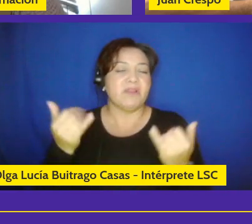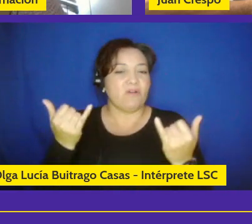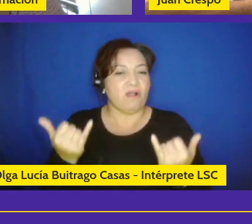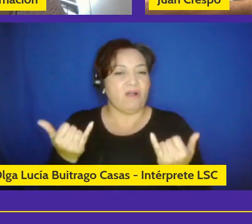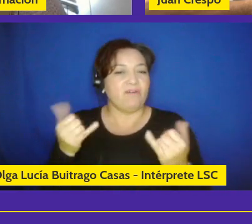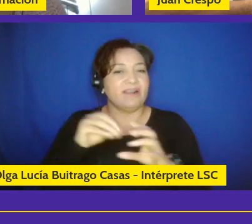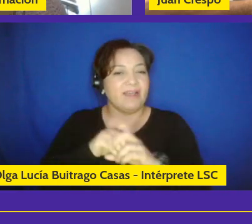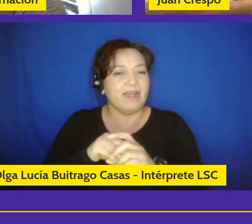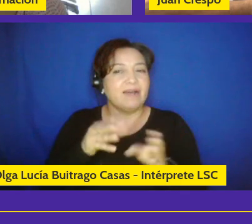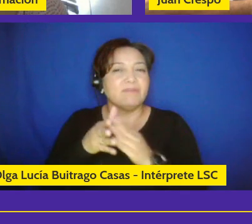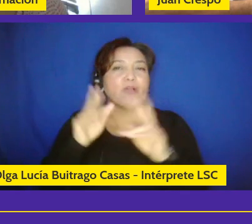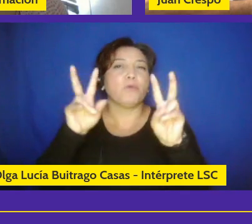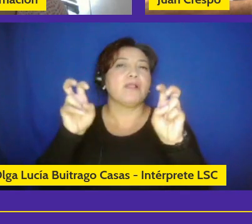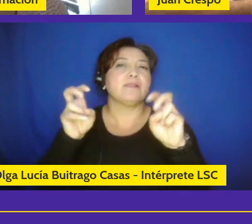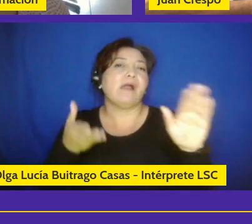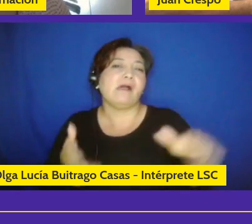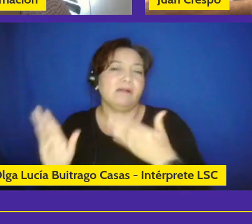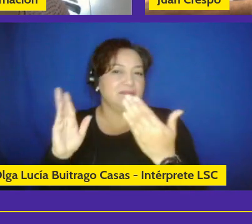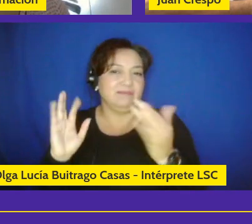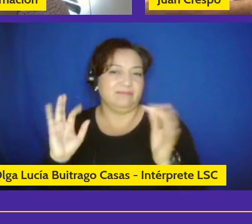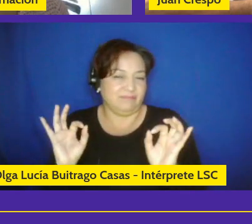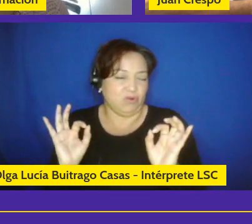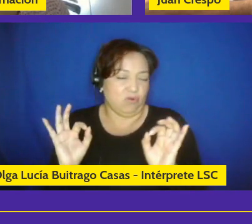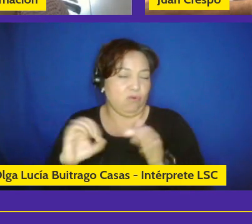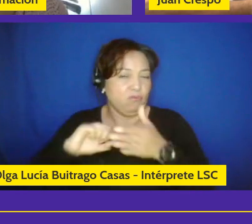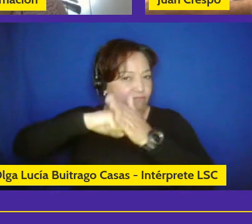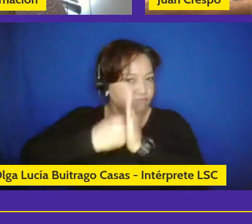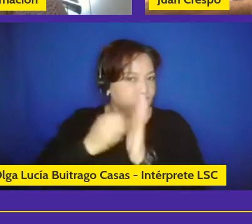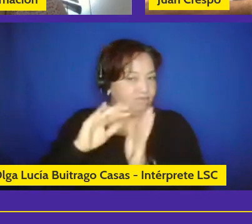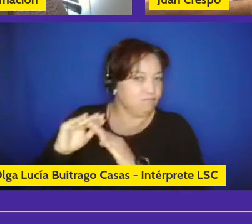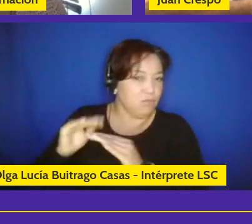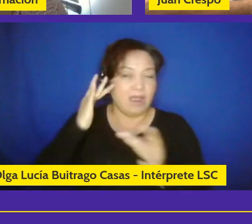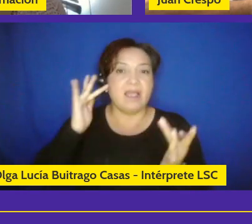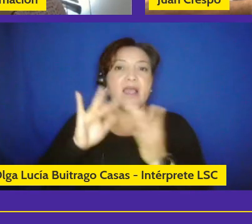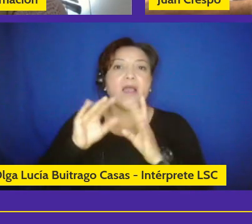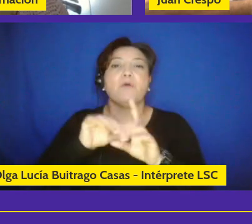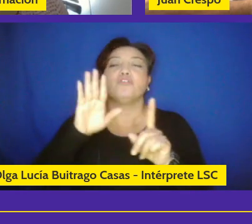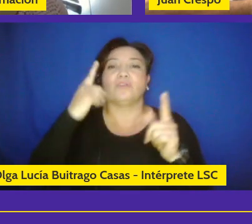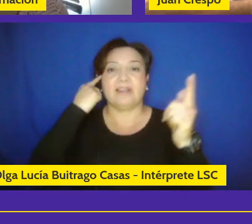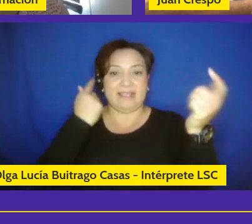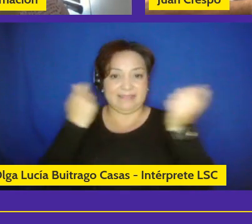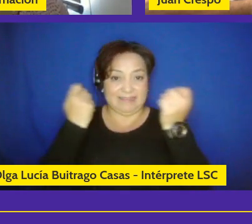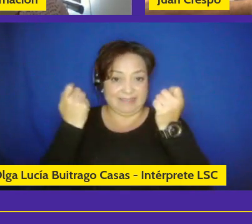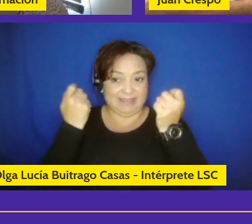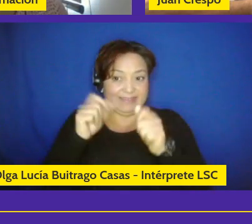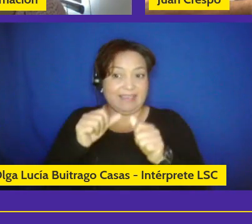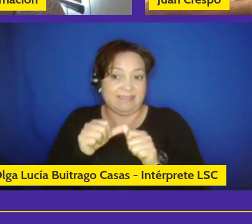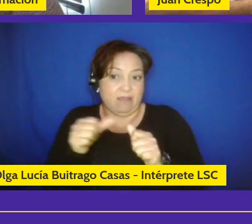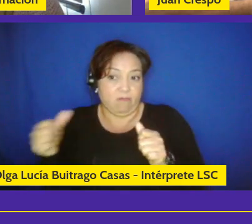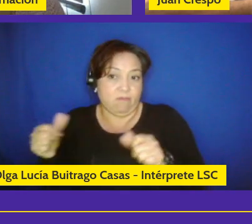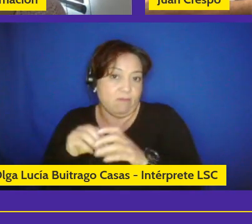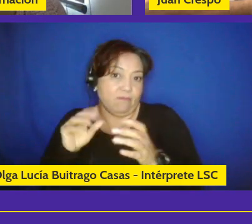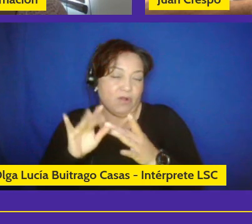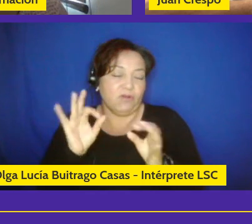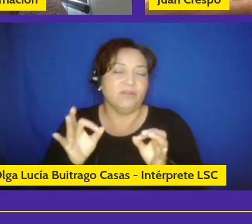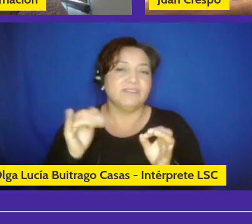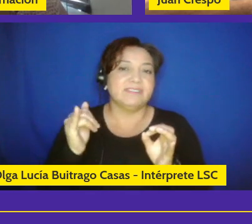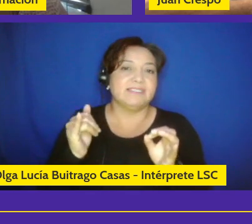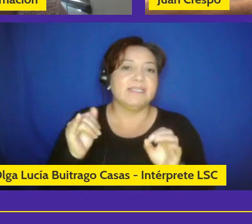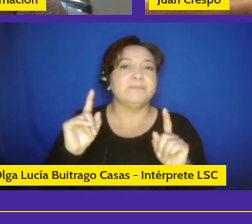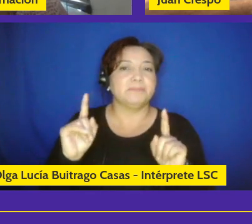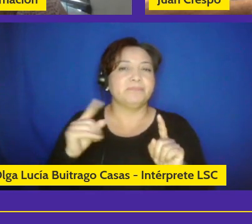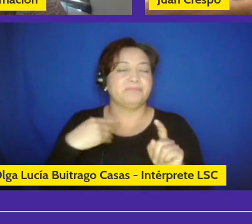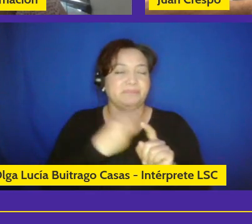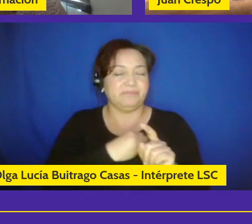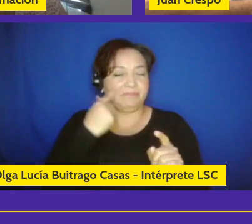para no desviarnos de nuestro tema, que tiene mucho que ver con nuestra estrategia de la temporada, pero vamos a seguir acá